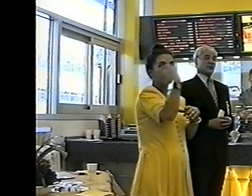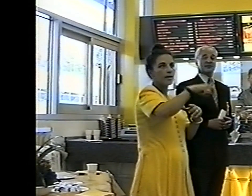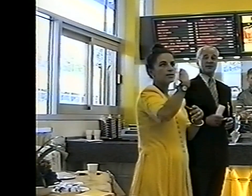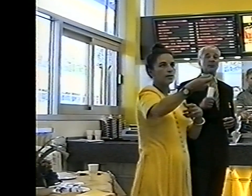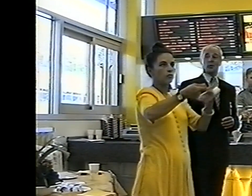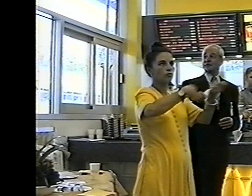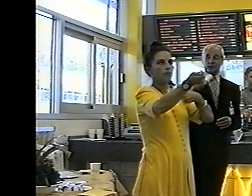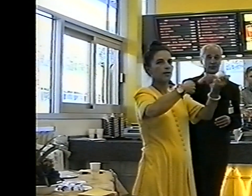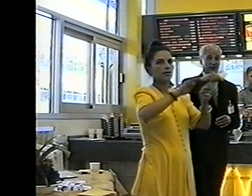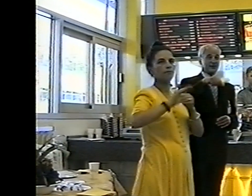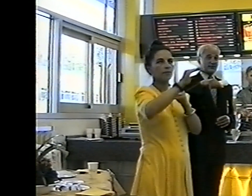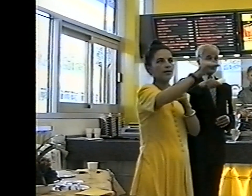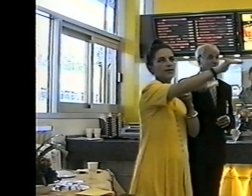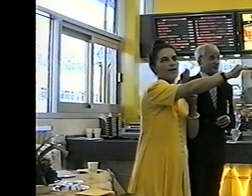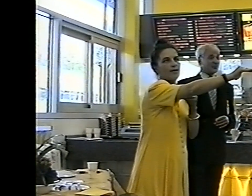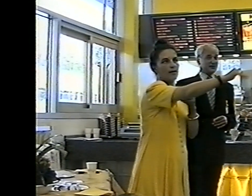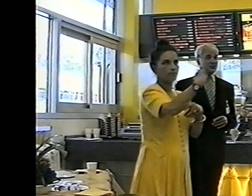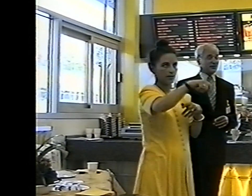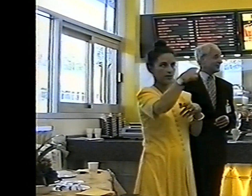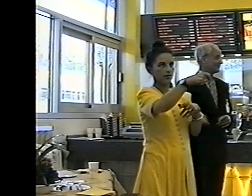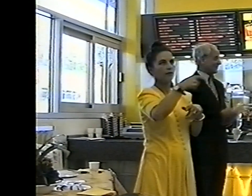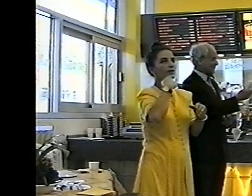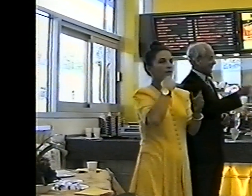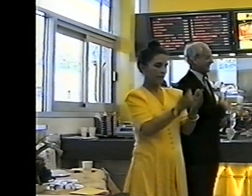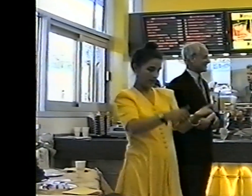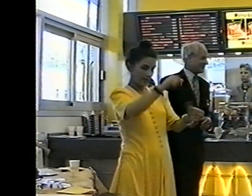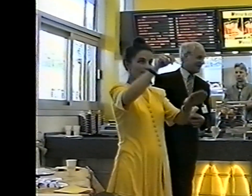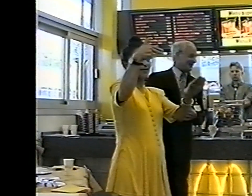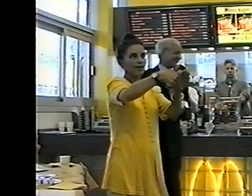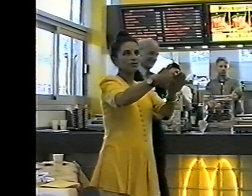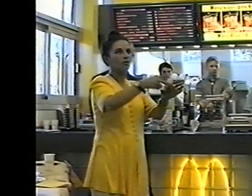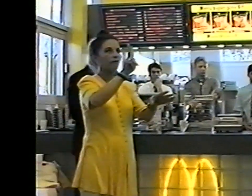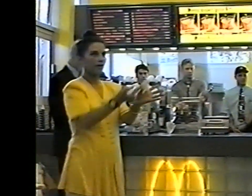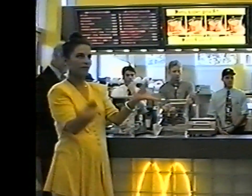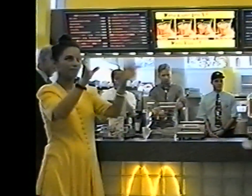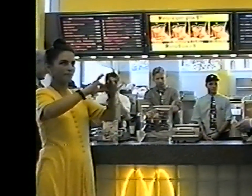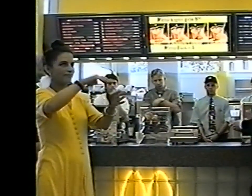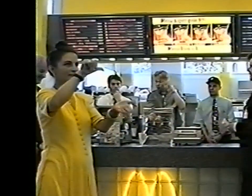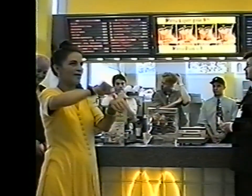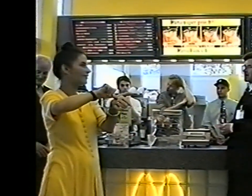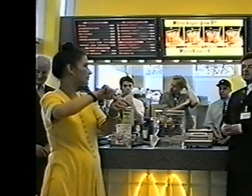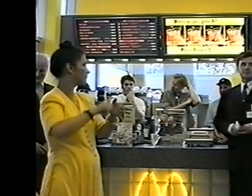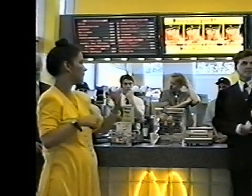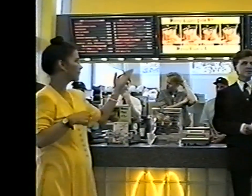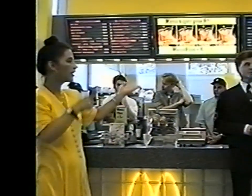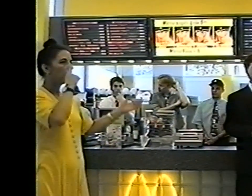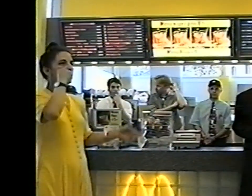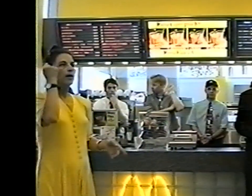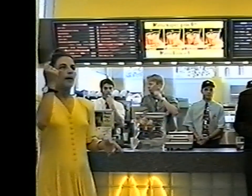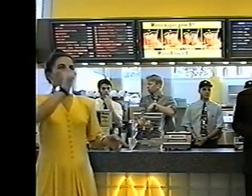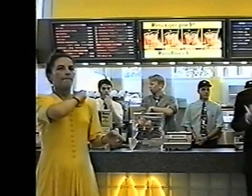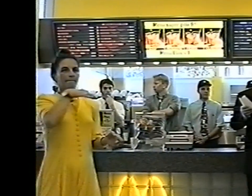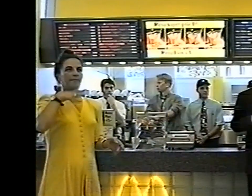Malexerre. C'est la preuve que cette station fait bien partie du centre. Je lui passe la parole. Merci, monsieur. Bien, mesdames et